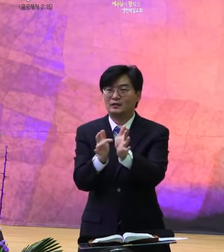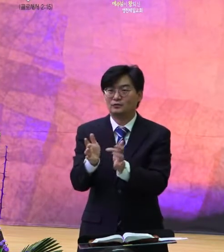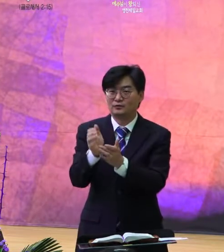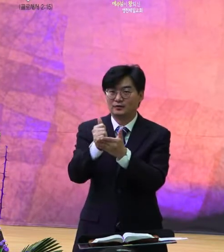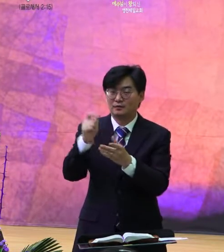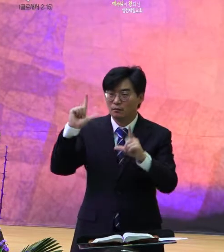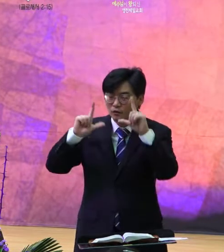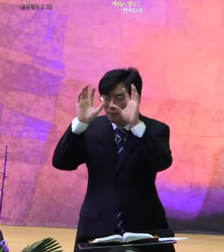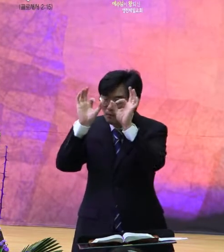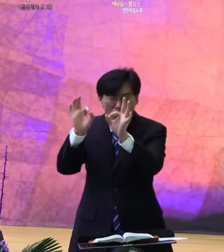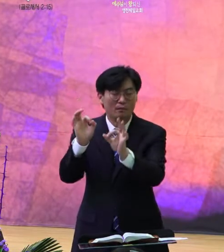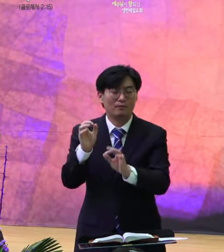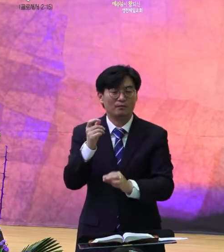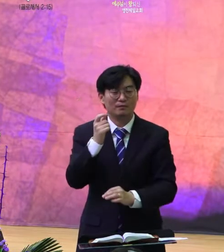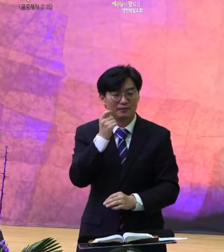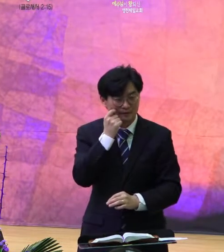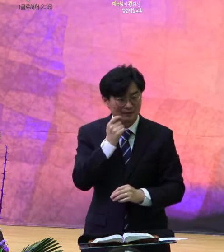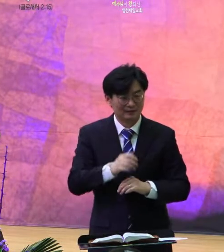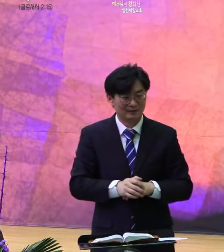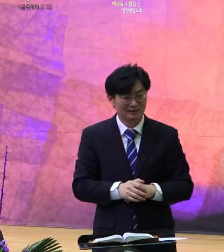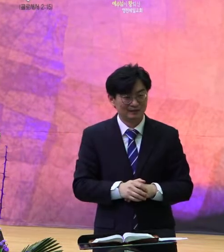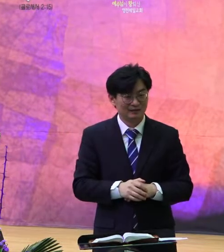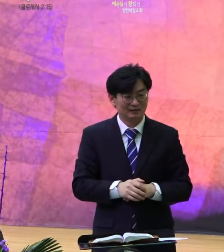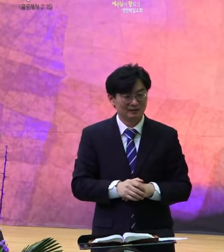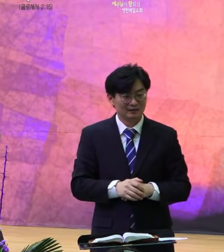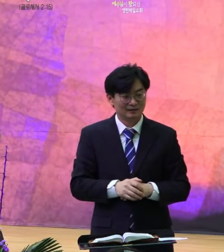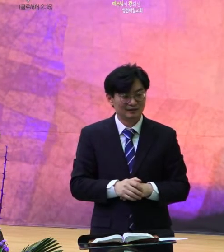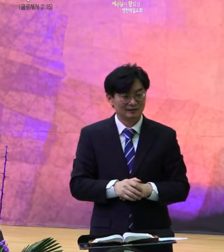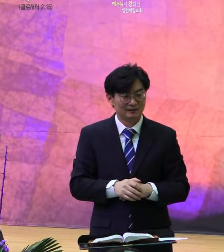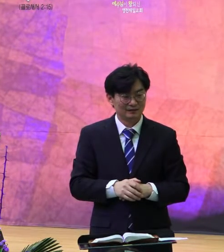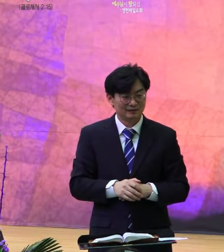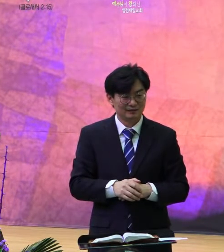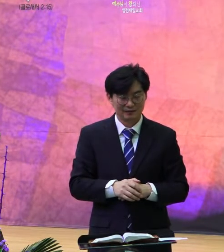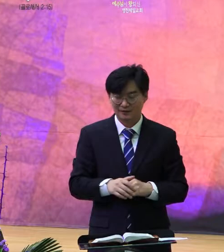우리는 이 십자가의 길을 걸어가는 것입니다.